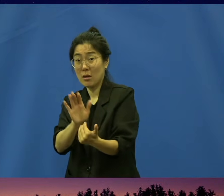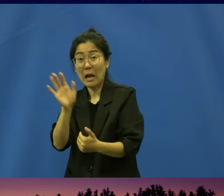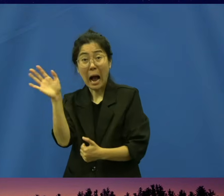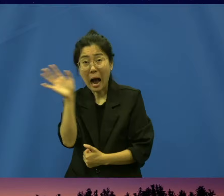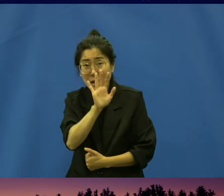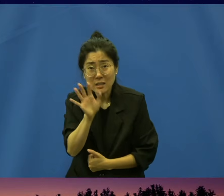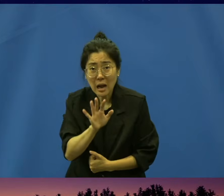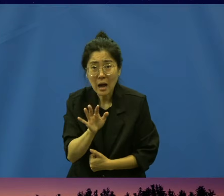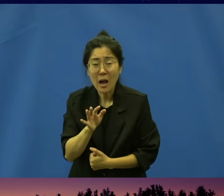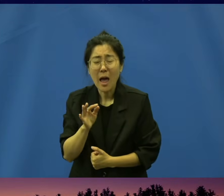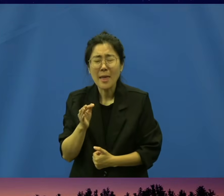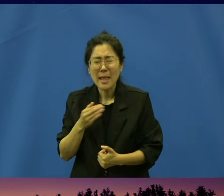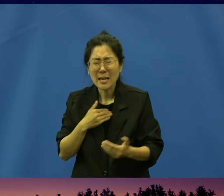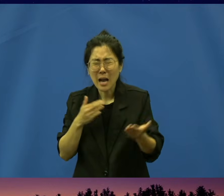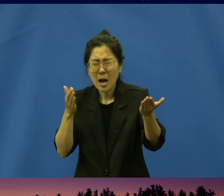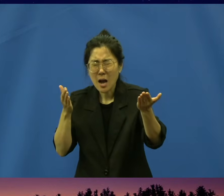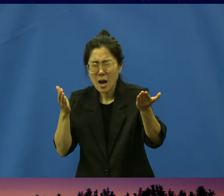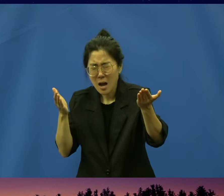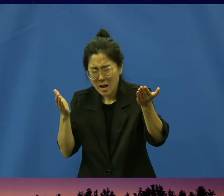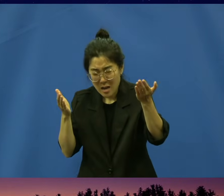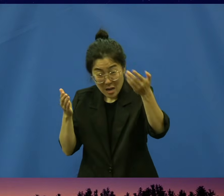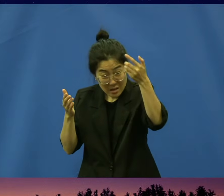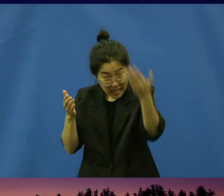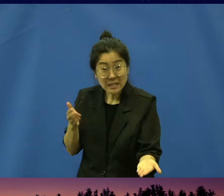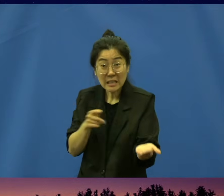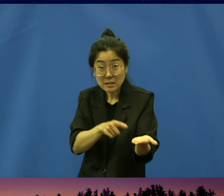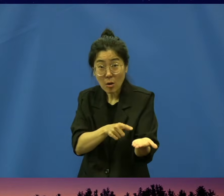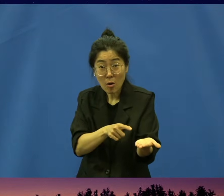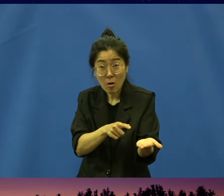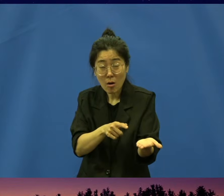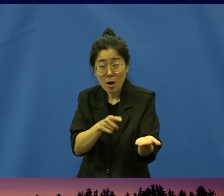그런 노력들이 우리한테 필요하다.